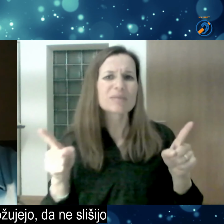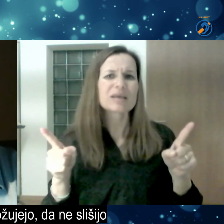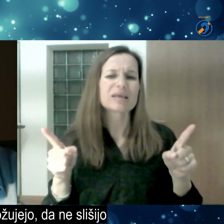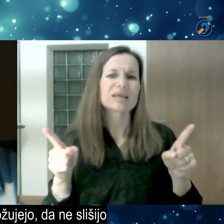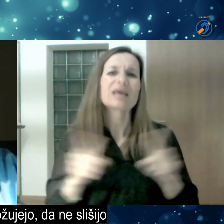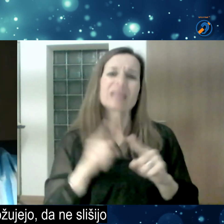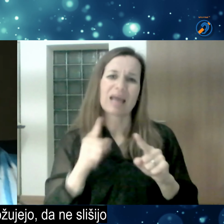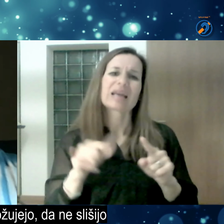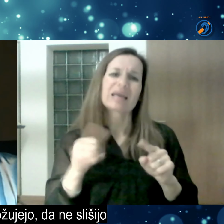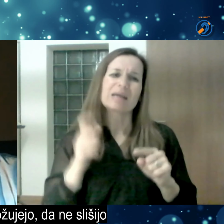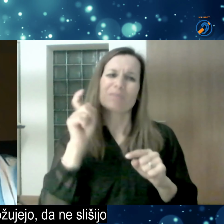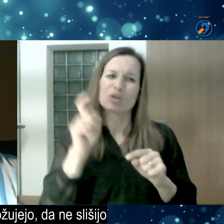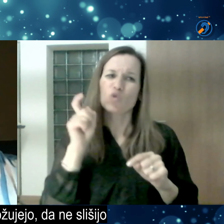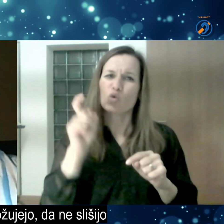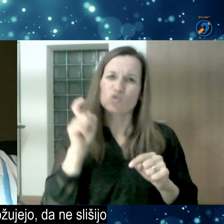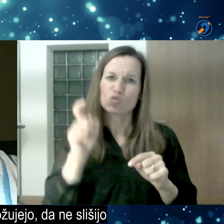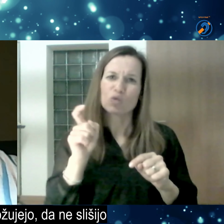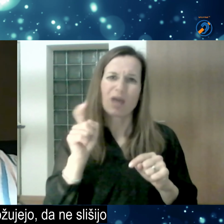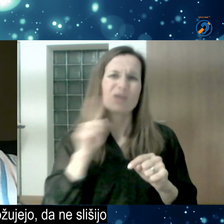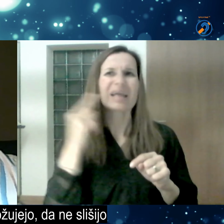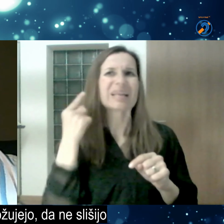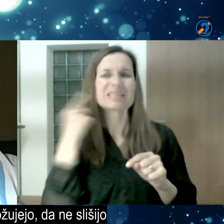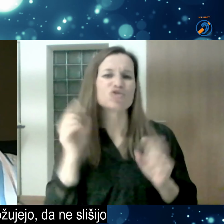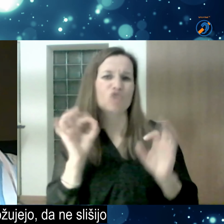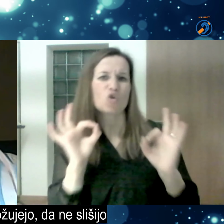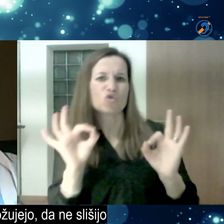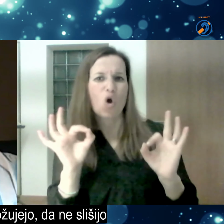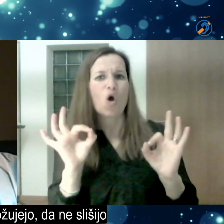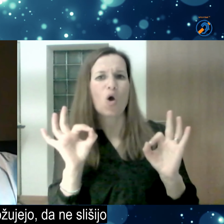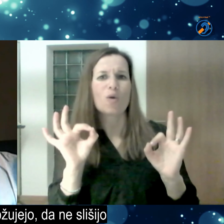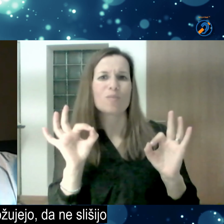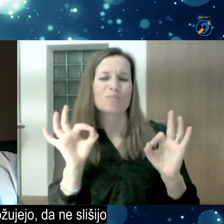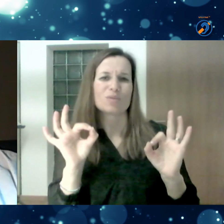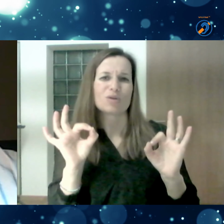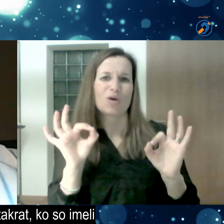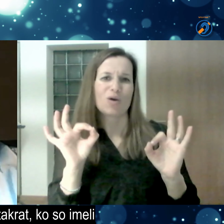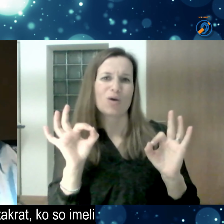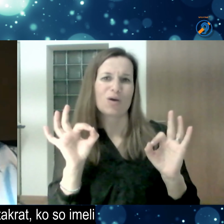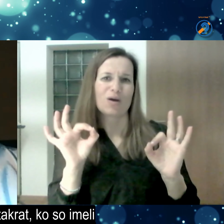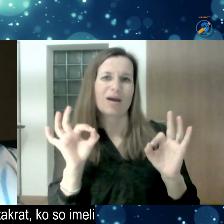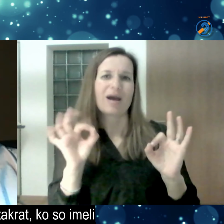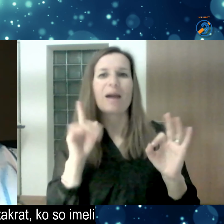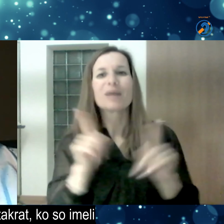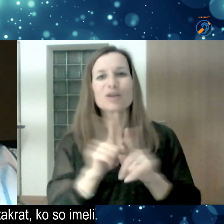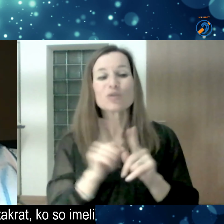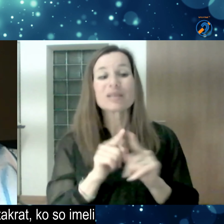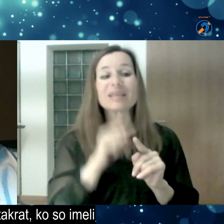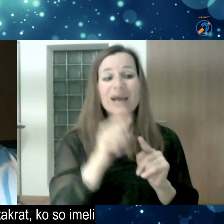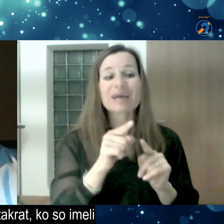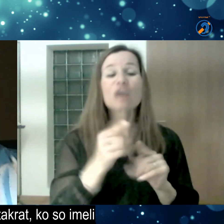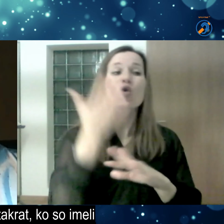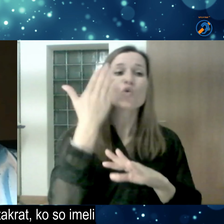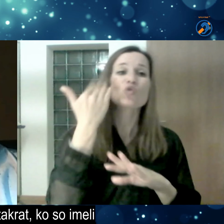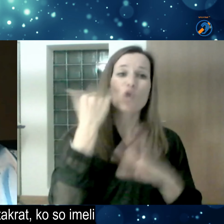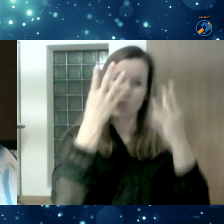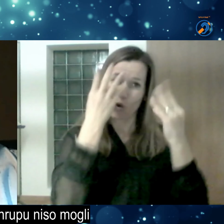se pritožujejo, da ne slišijo dobro svojega glasu, seveda ne, se ga tudi takrat, ko so imeli še normalen sluh,